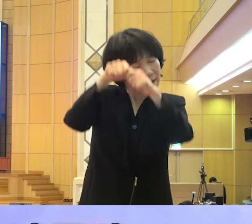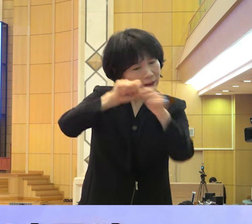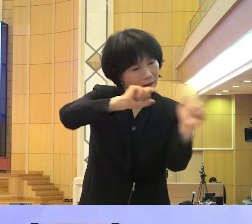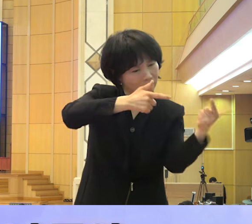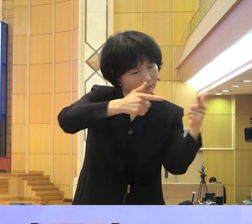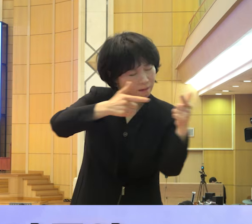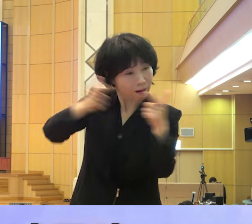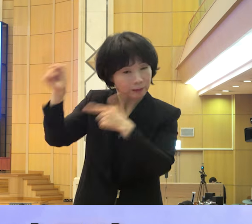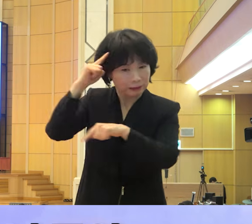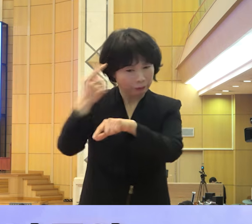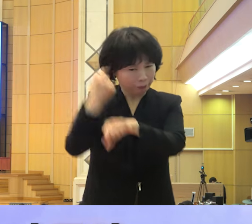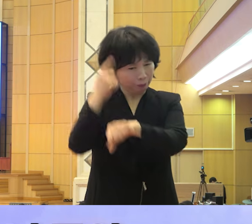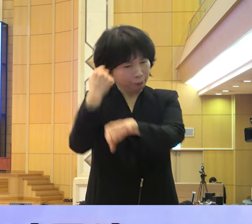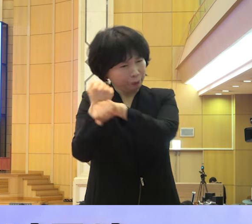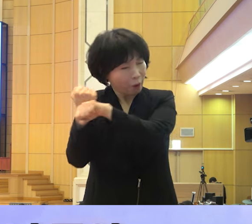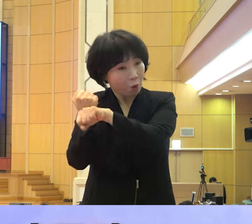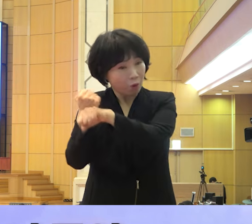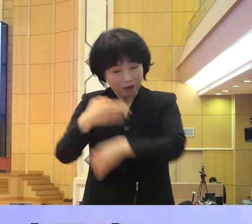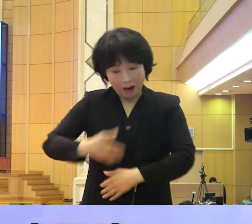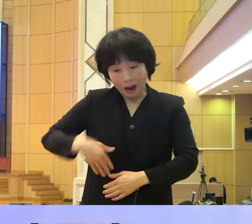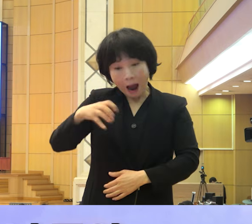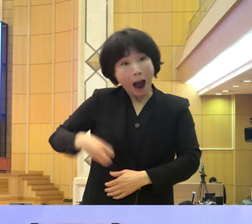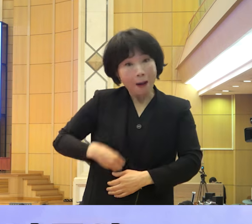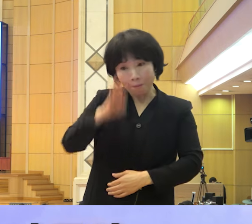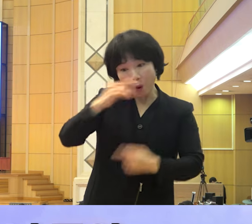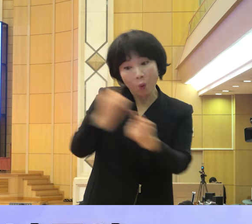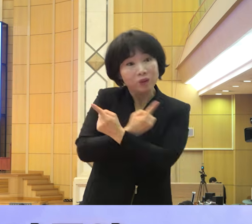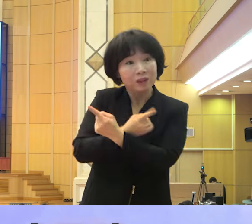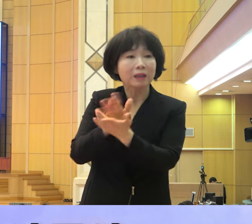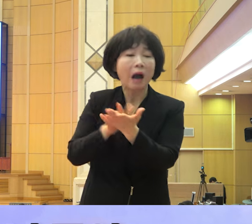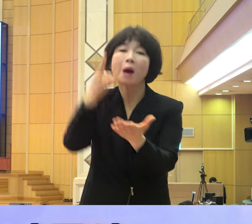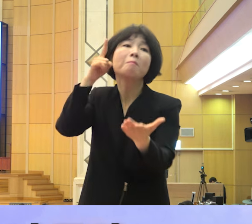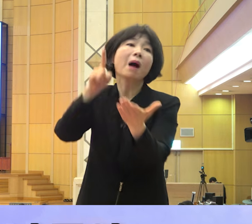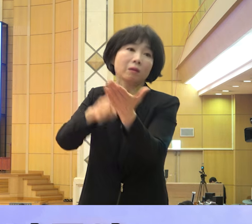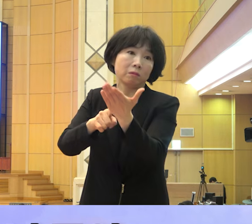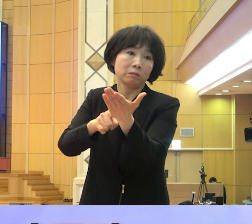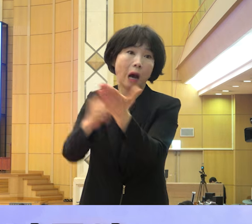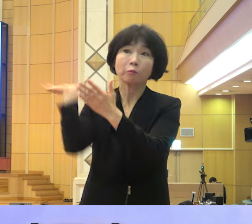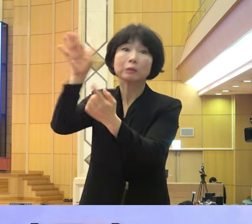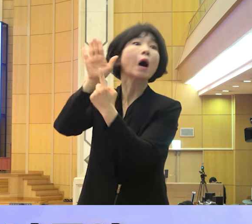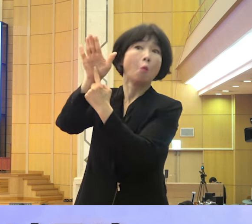다양한 연구로 인해서 암을 고치는 약이 곧 개발된다, 뭐 이런 말이 있습니다.